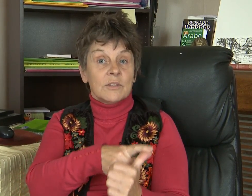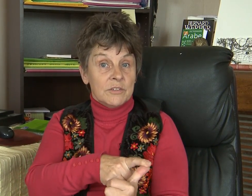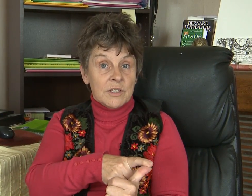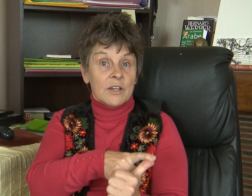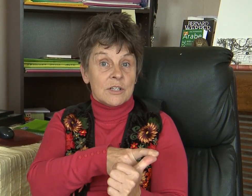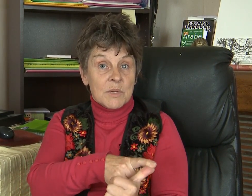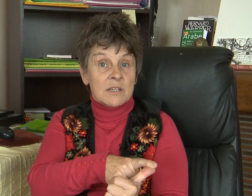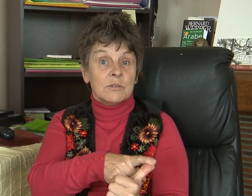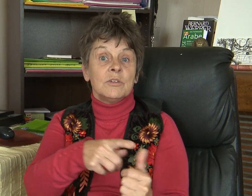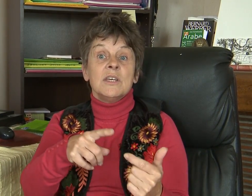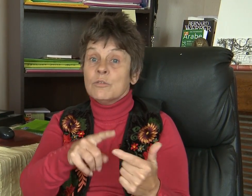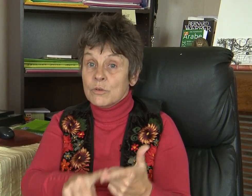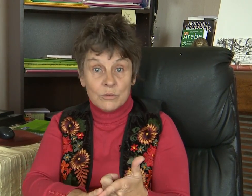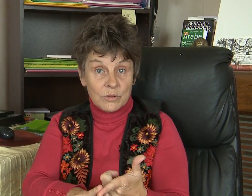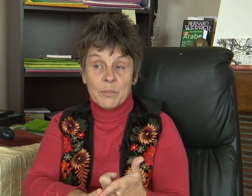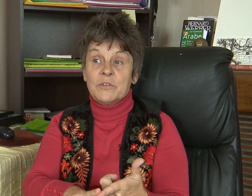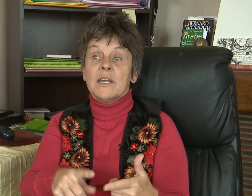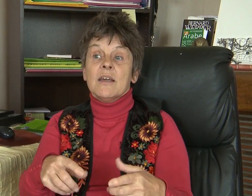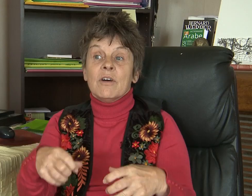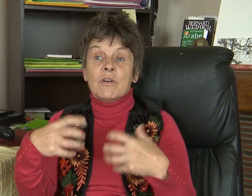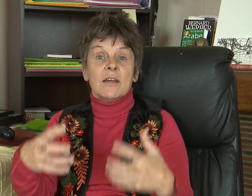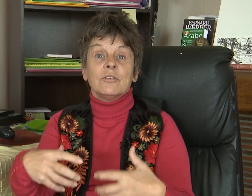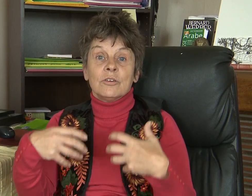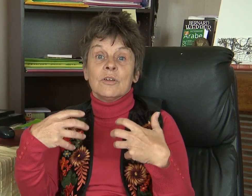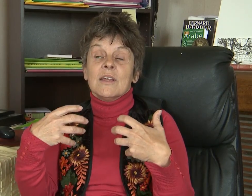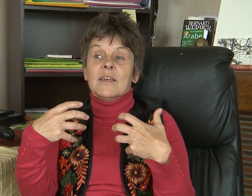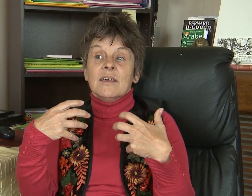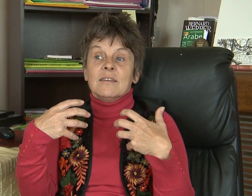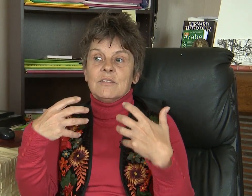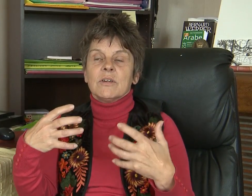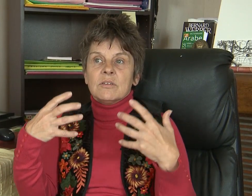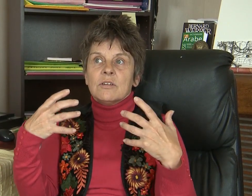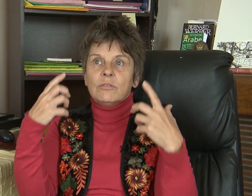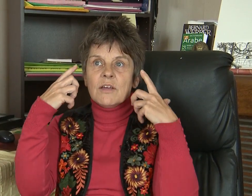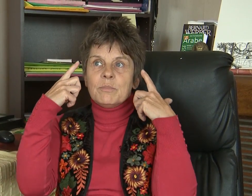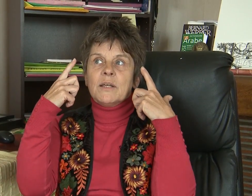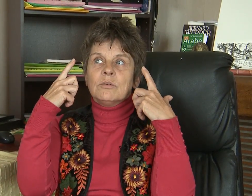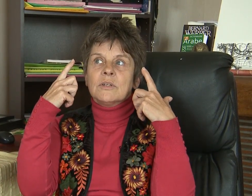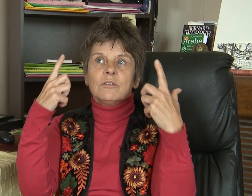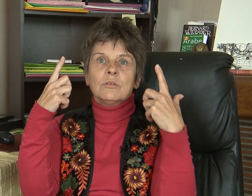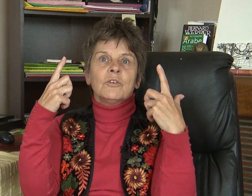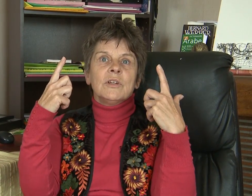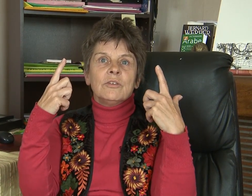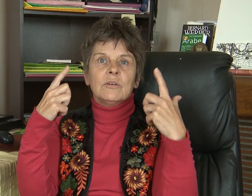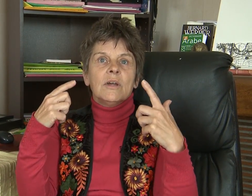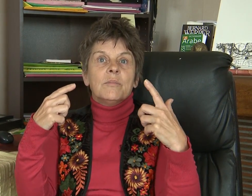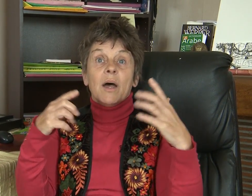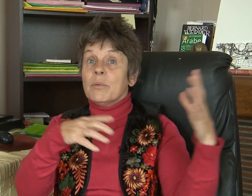des signes n'a jamais été enseignée et ne sera pas enseignée. Enfin voilà, et ce qui fait que ça soulève plein de questionnements chez les gens par rapport à